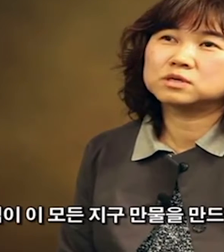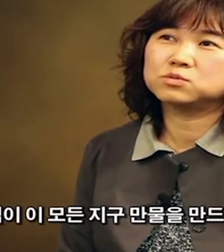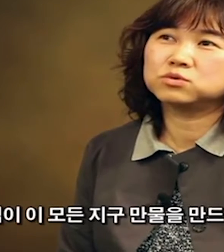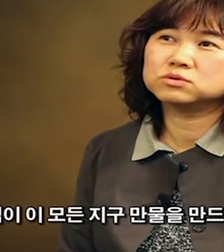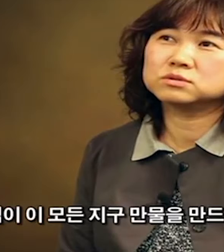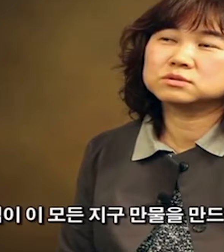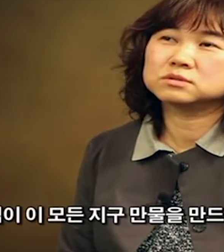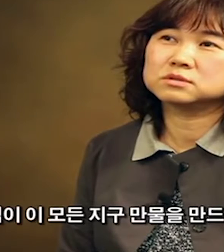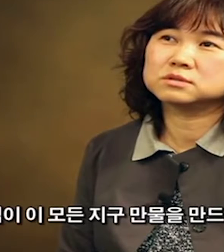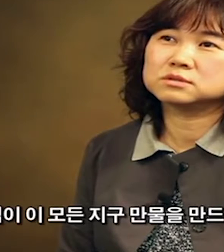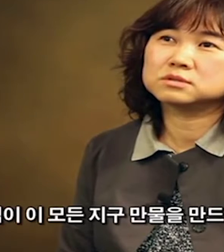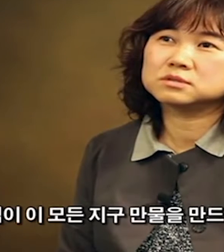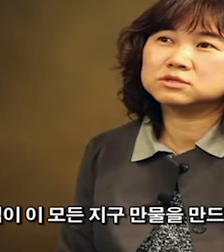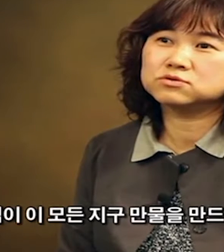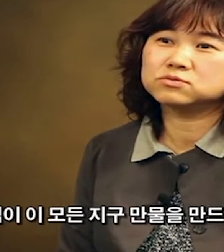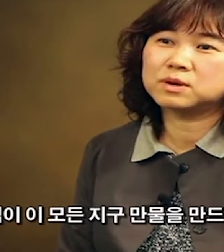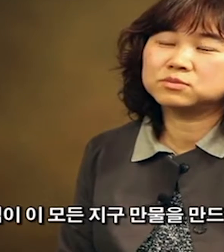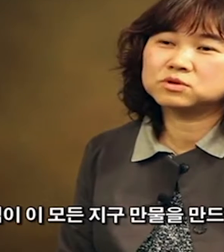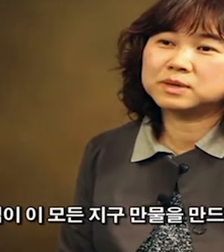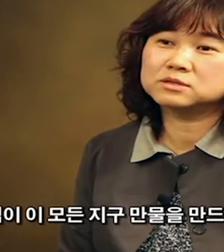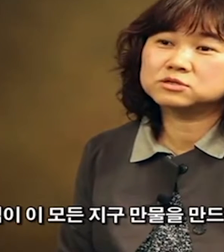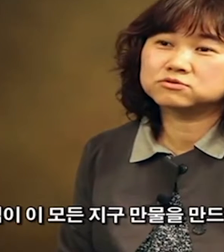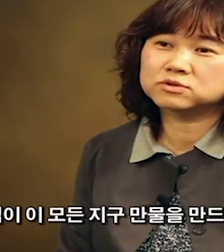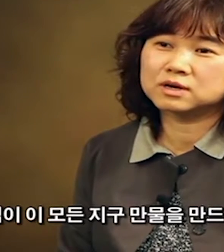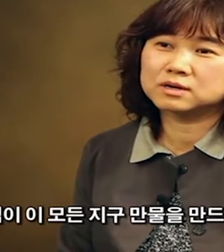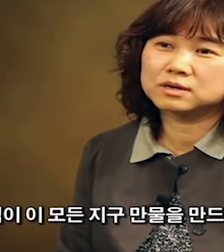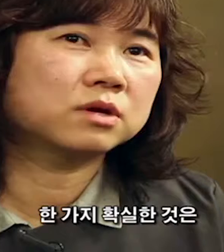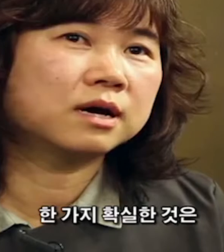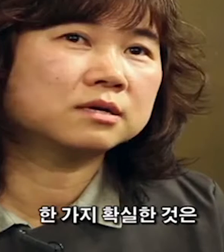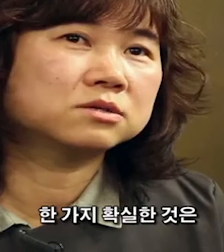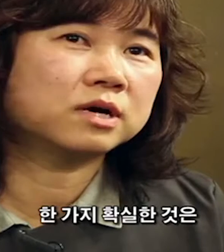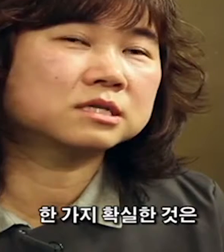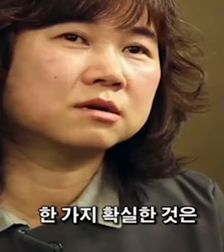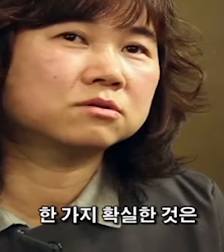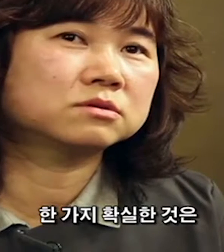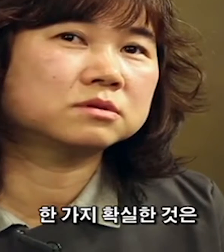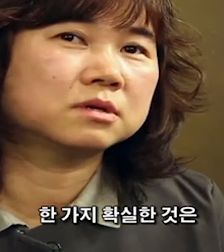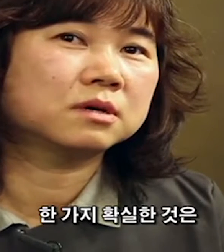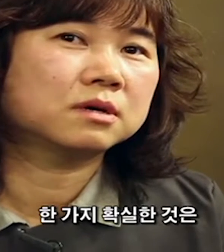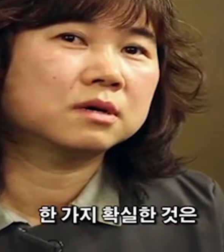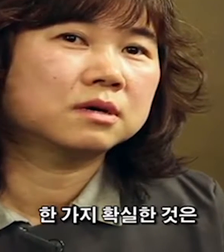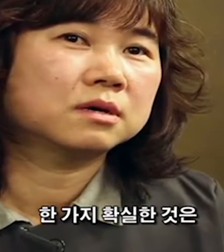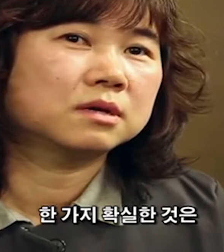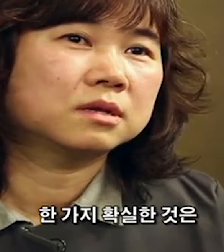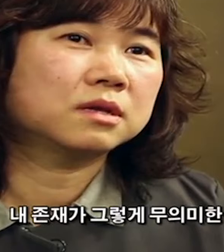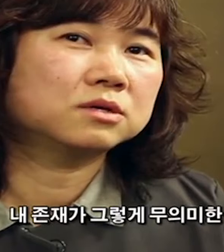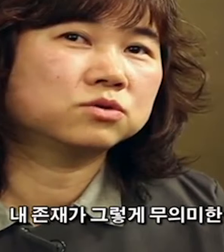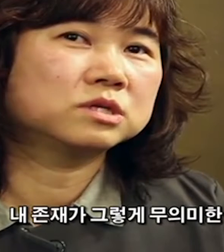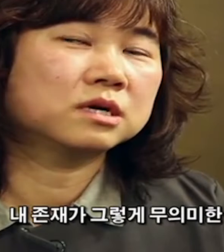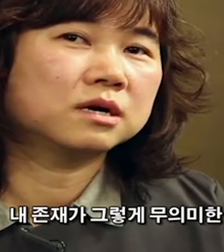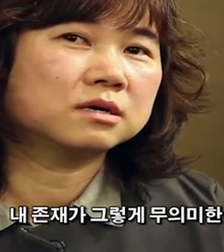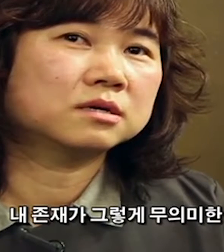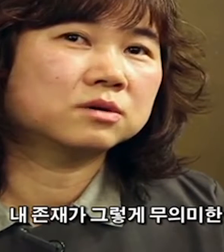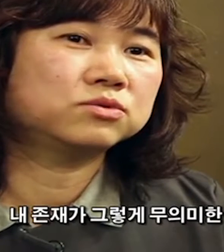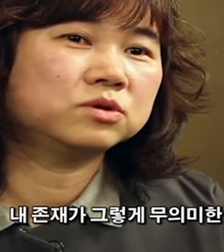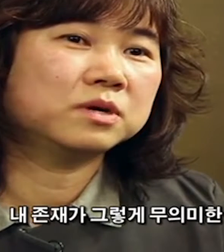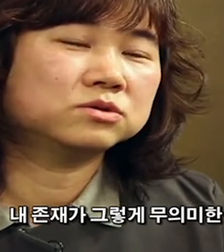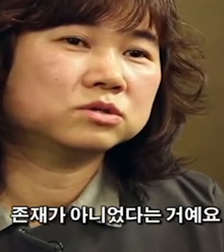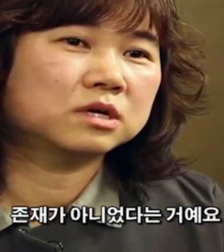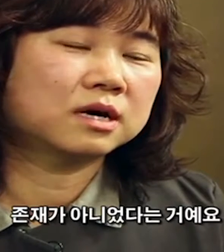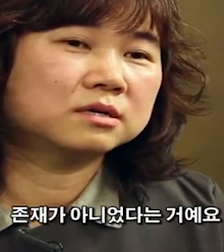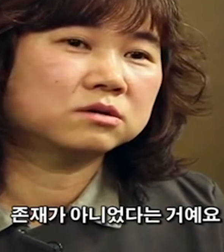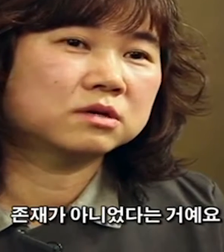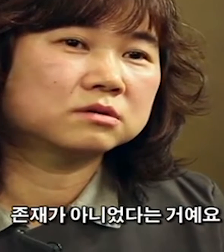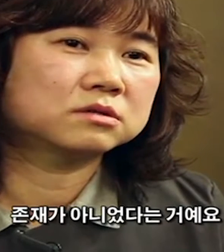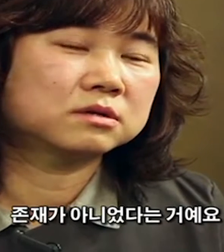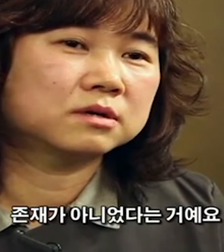정말 이 모든 지구, 만물을 만드셨구나. 한 가지 확실한 거는 내 존재가 그렇게 무의미한